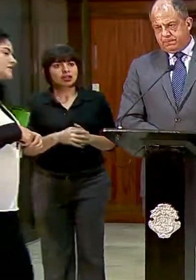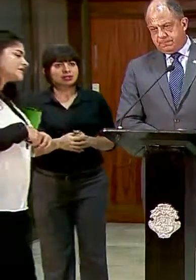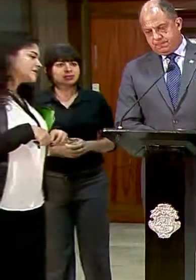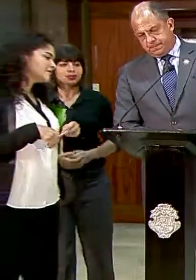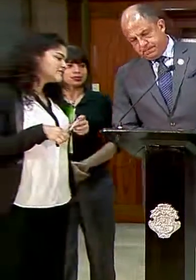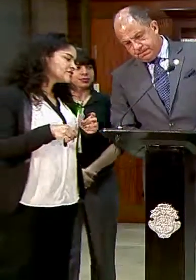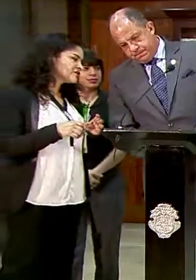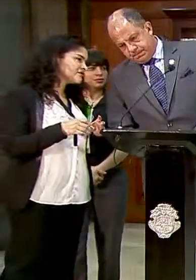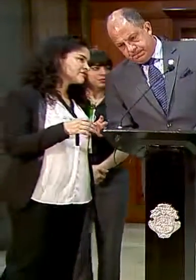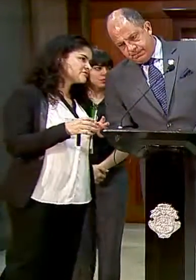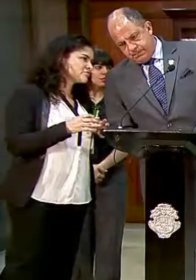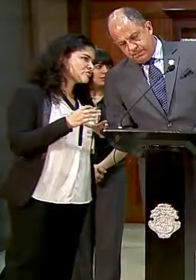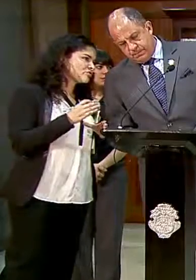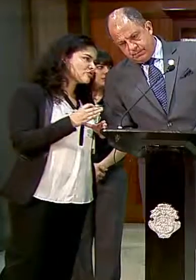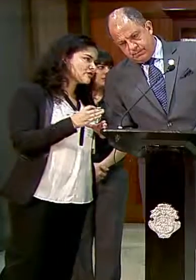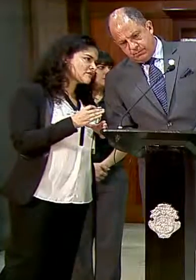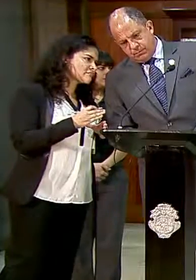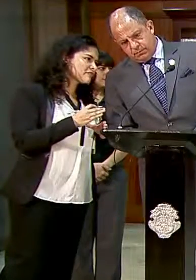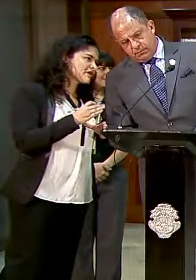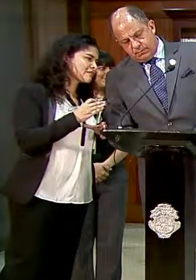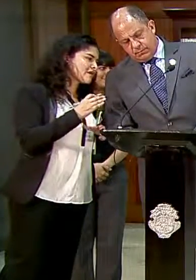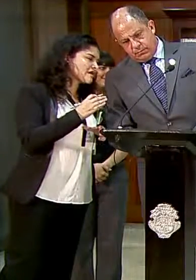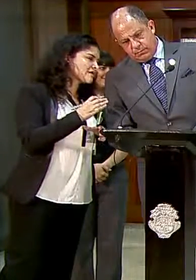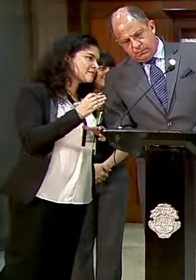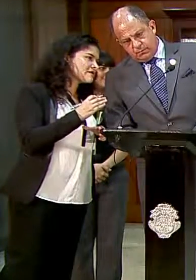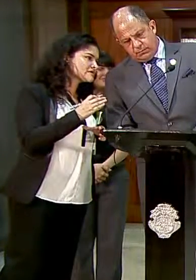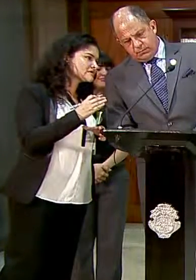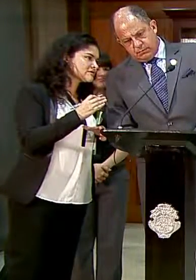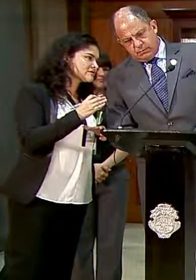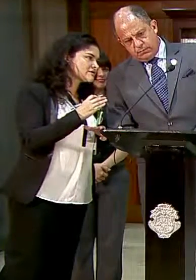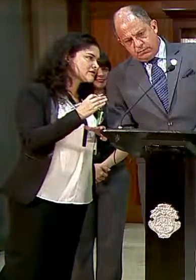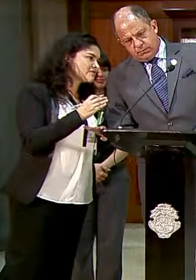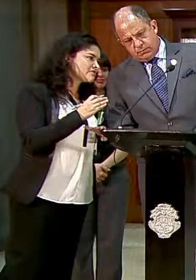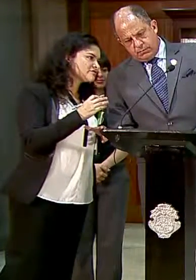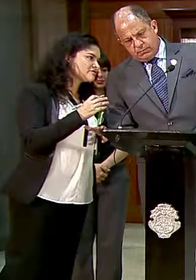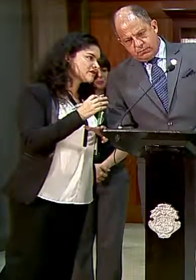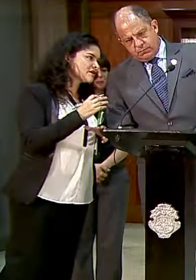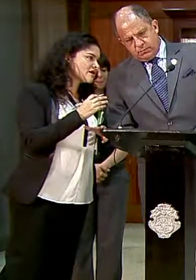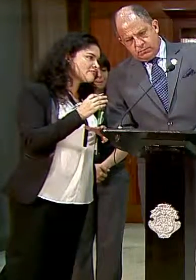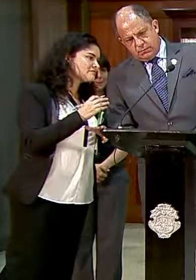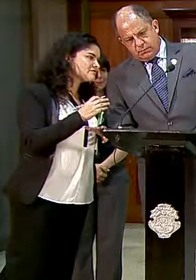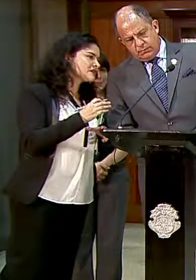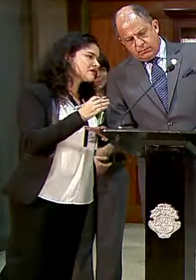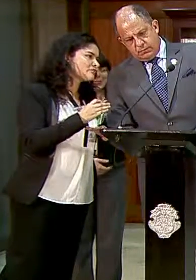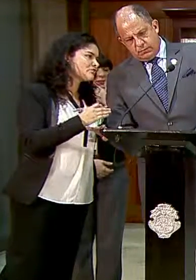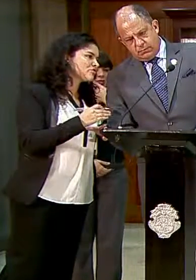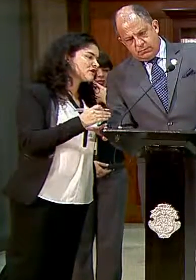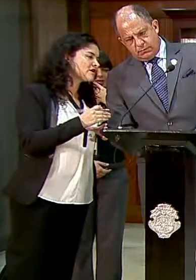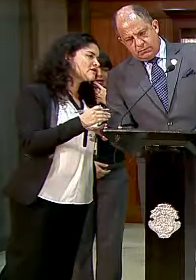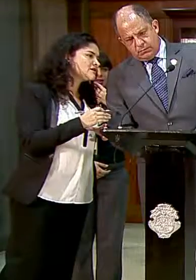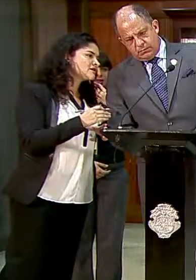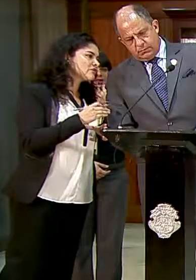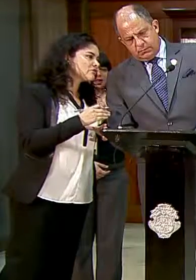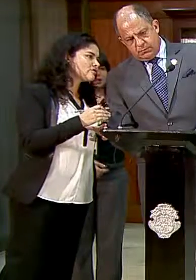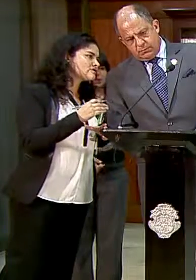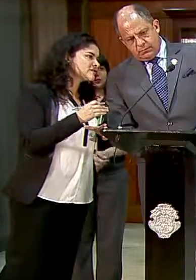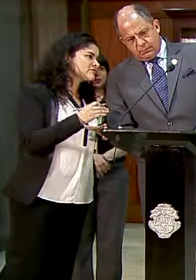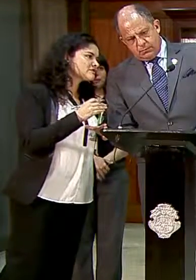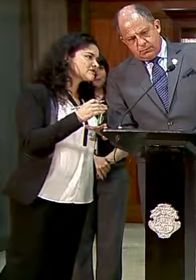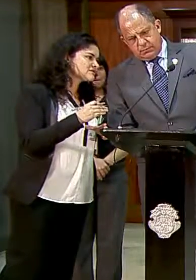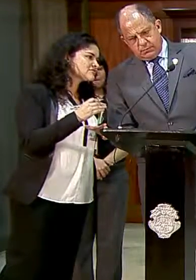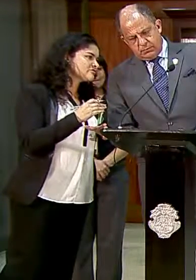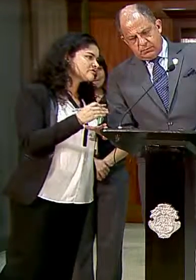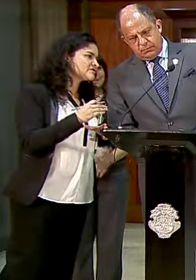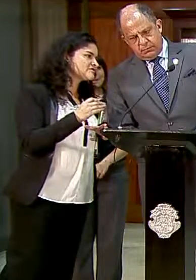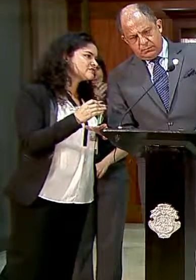presidente Moreno, quería preguntarle si de una u otra manera la cartera de crédito que da el BID a Costa Rica está en riesgo si Costa